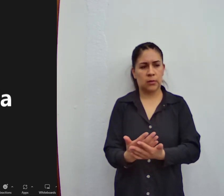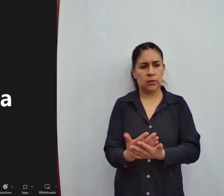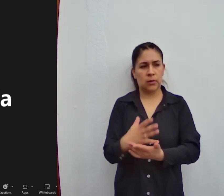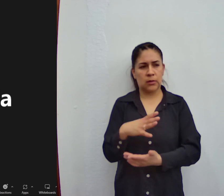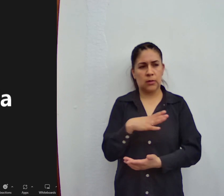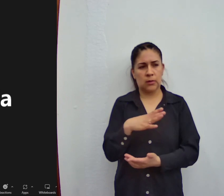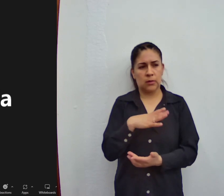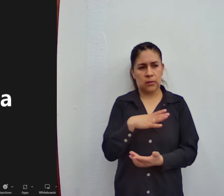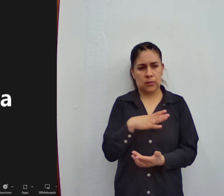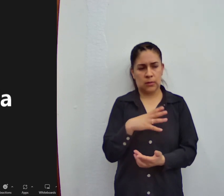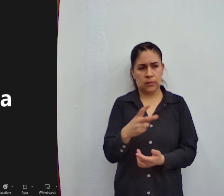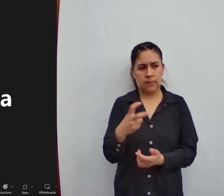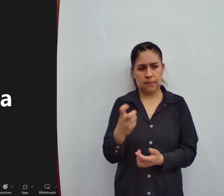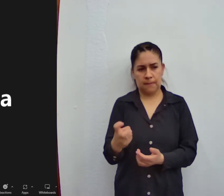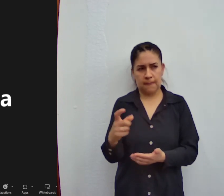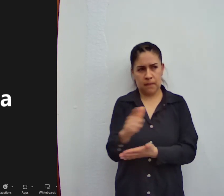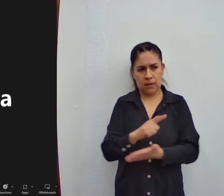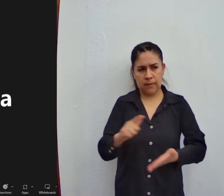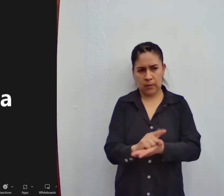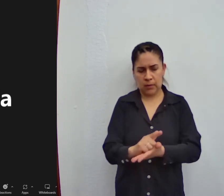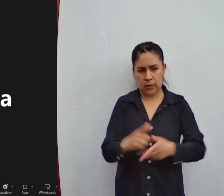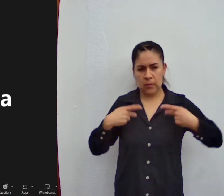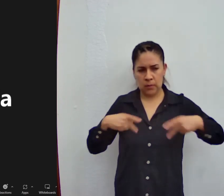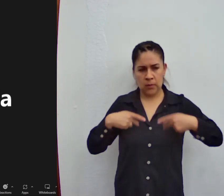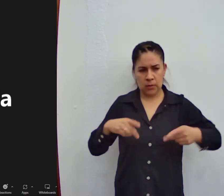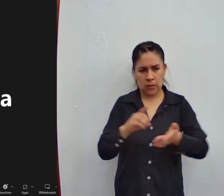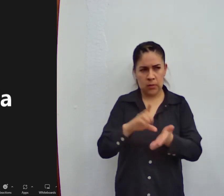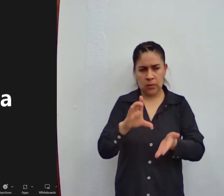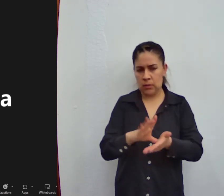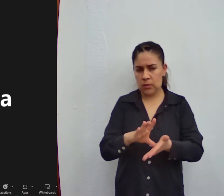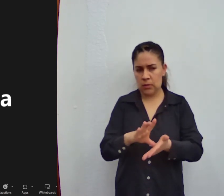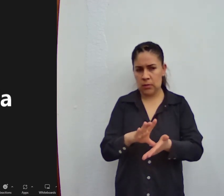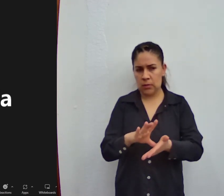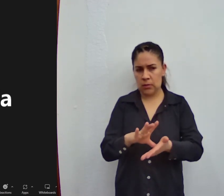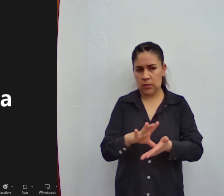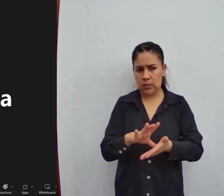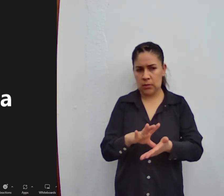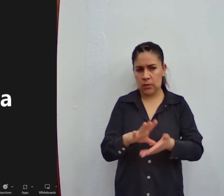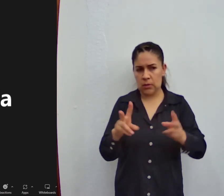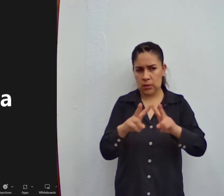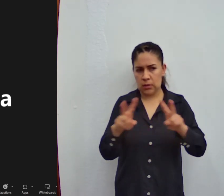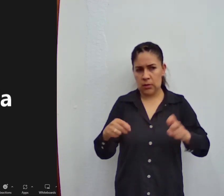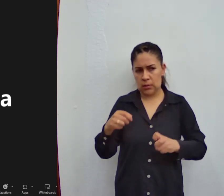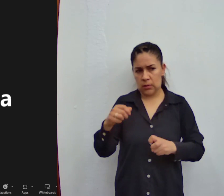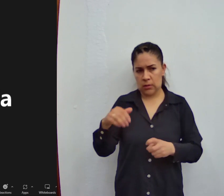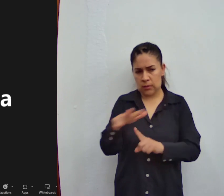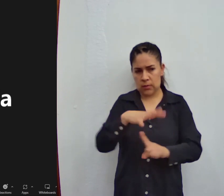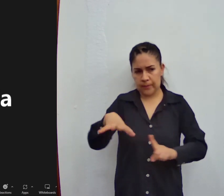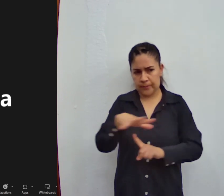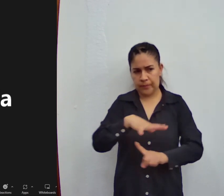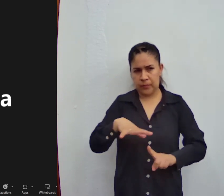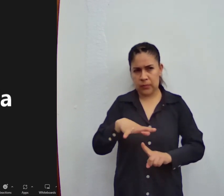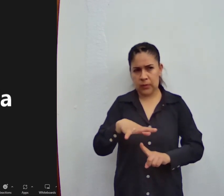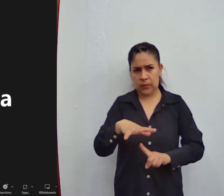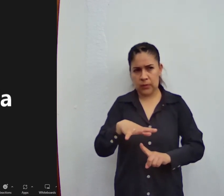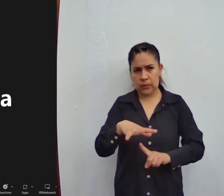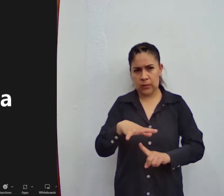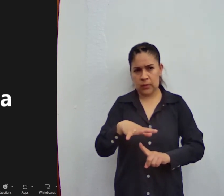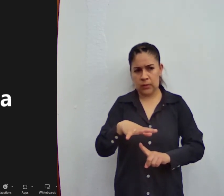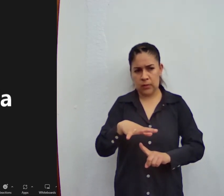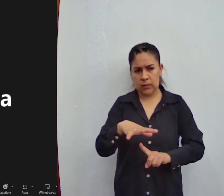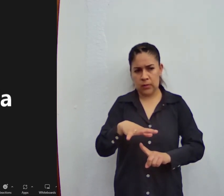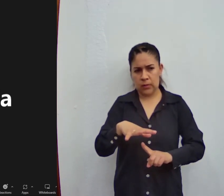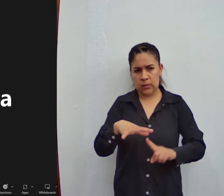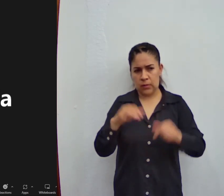de discriminación, indiferencia social. Y esto tiene que ver con una situación de ajustes razonables, que tiene que ver con